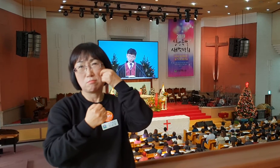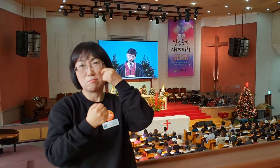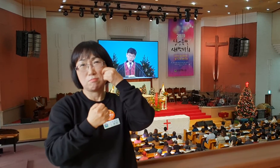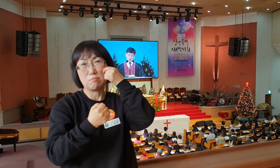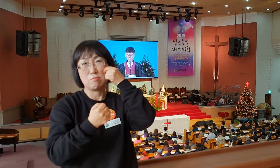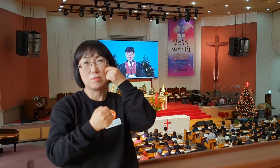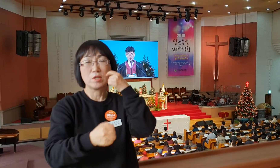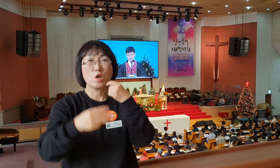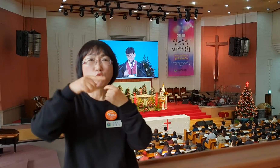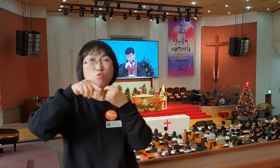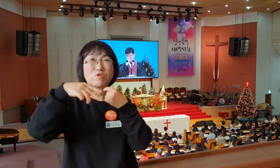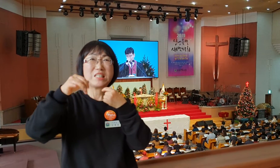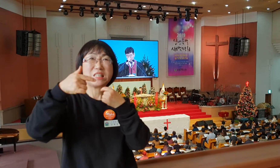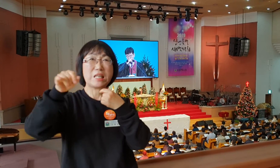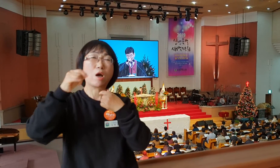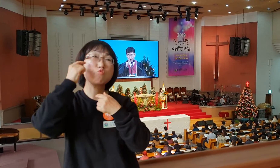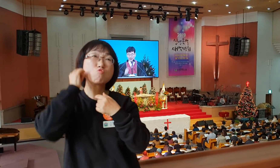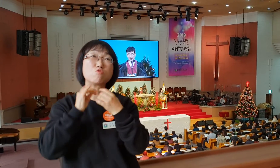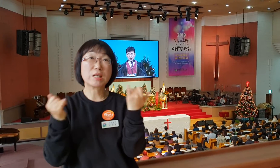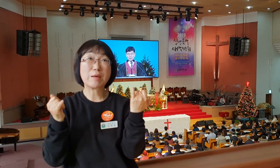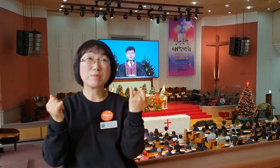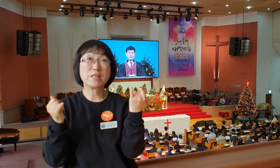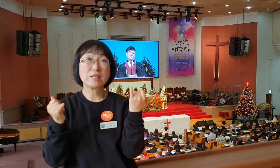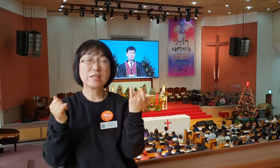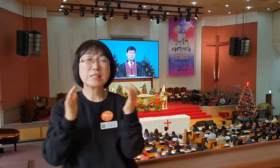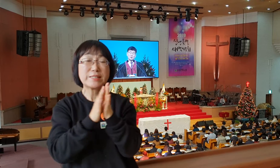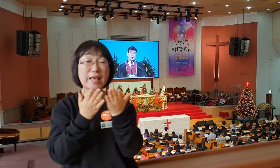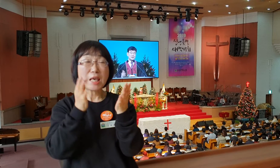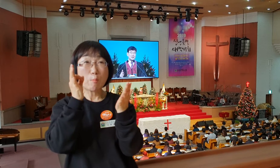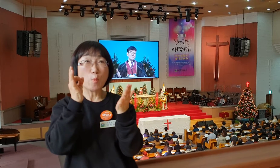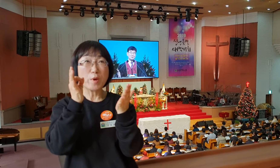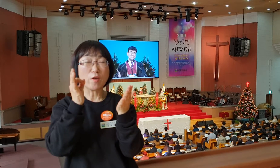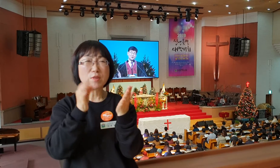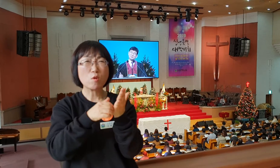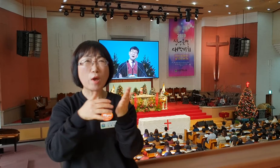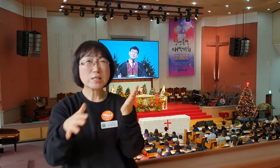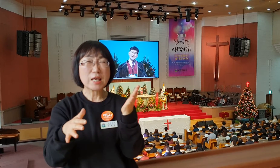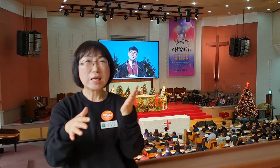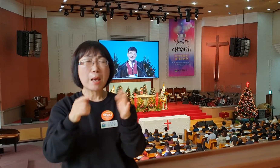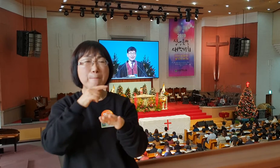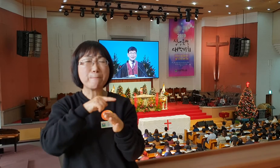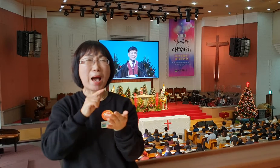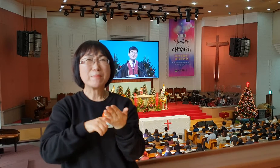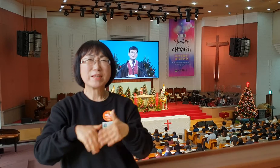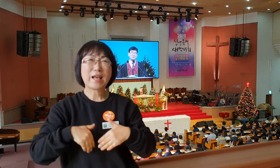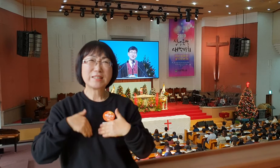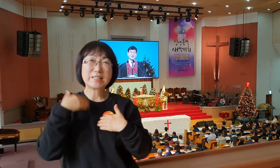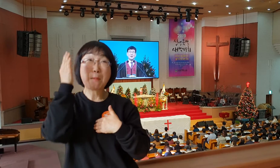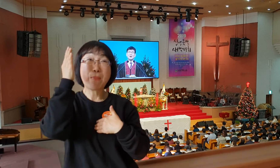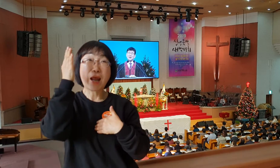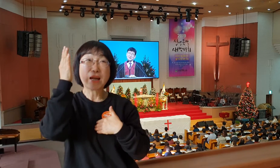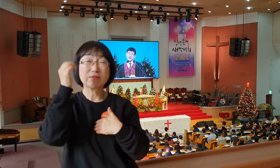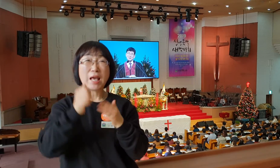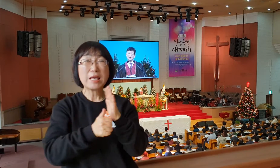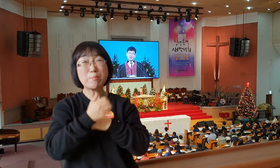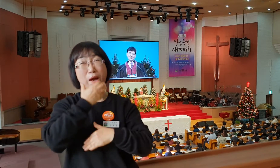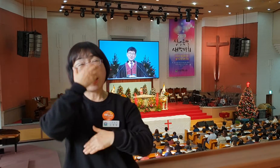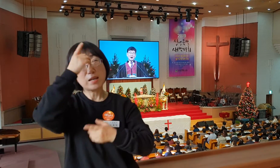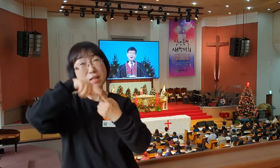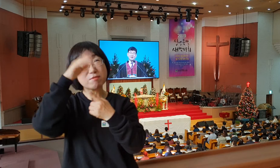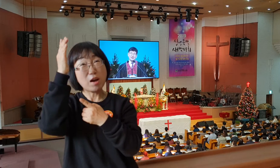루신이라고 중국사람이고요 고양이라는 책에 보면 굉장히 마음 따뜻한 이야기를 해요 희망에 관해서